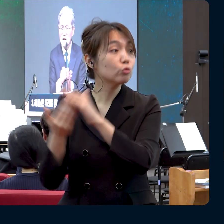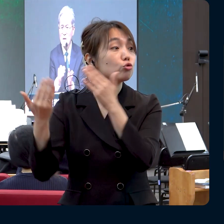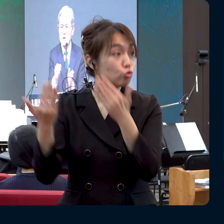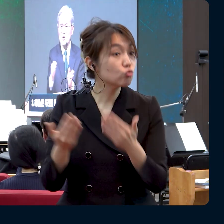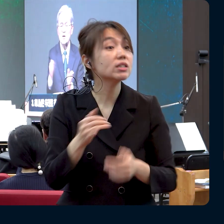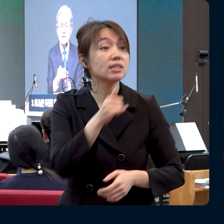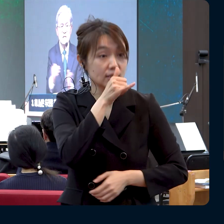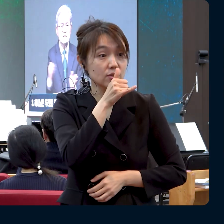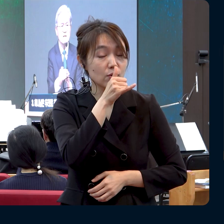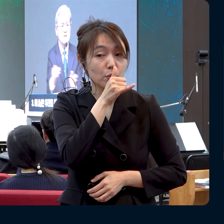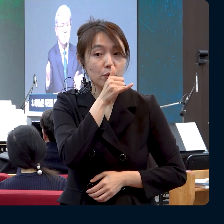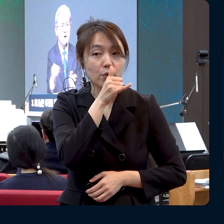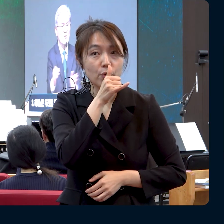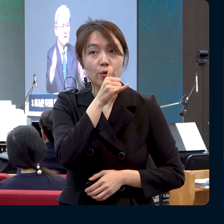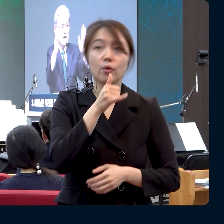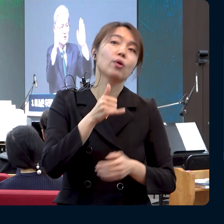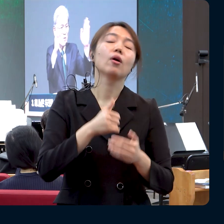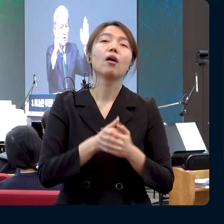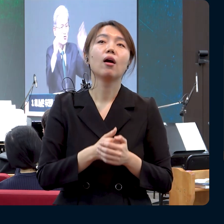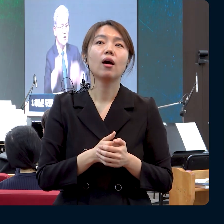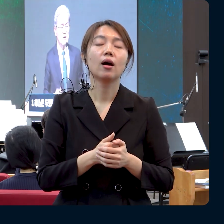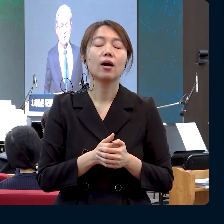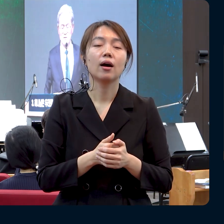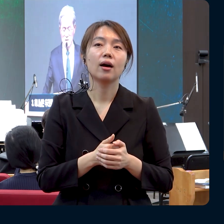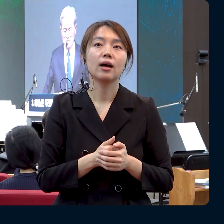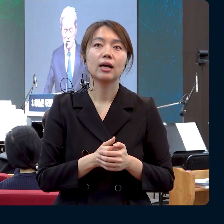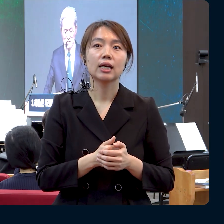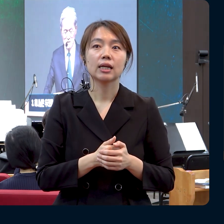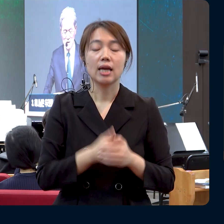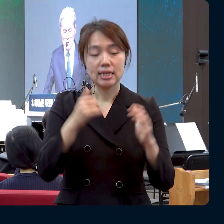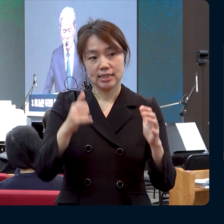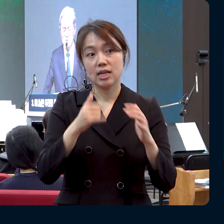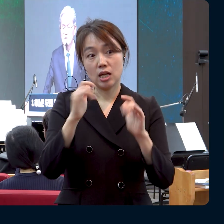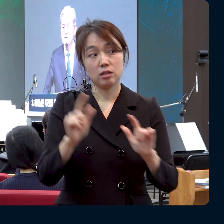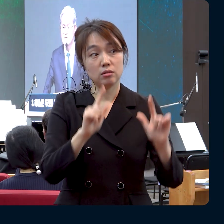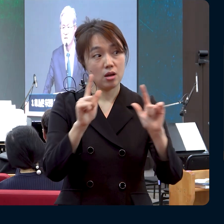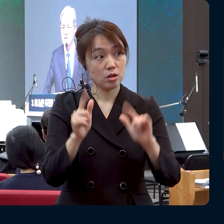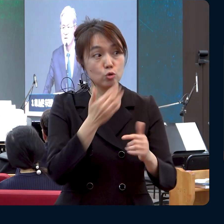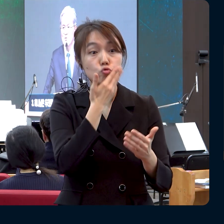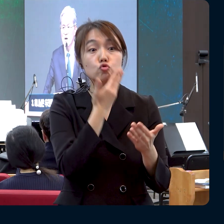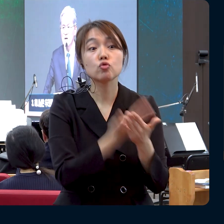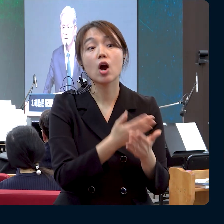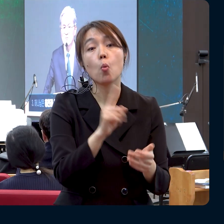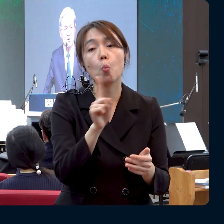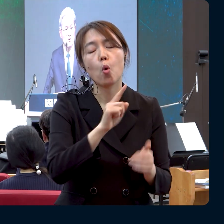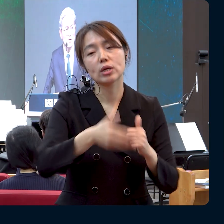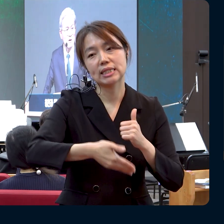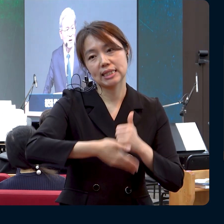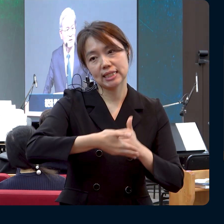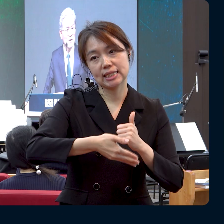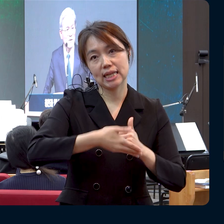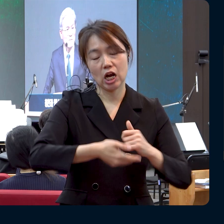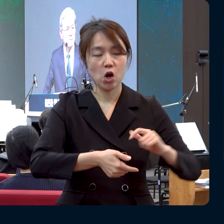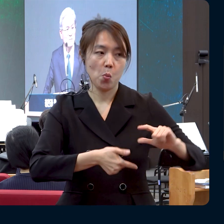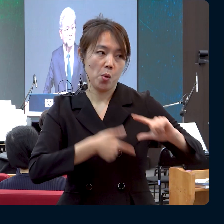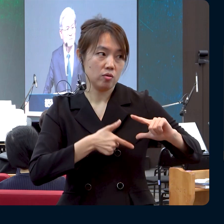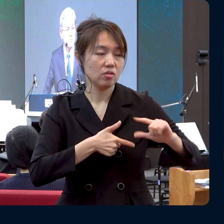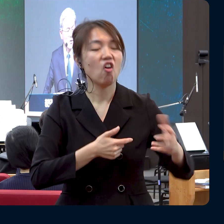상을 살아가면서 있는 응답 가운데 정말 중요한 것, 그게 바로 칭찬과 명성이라고 하는